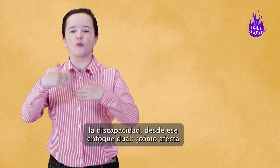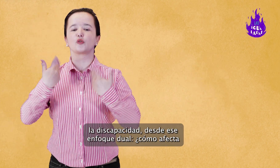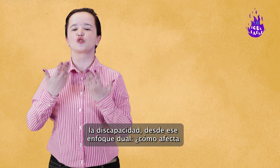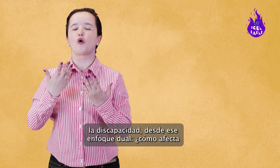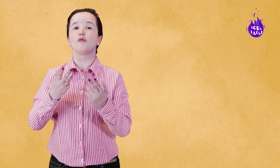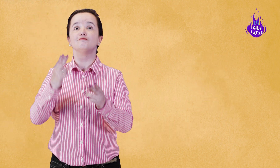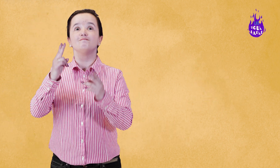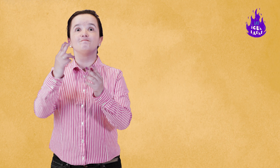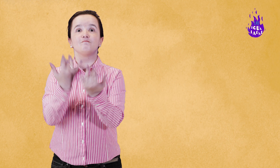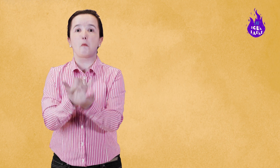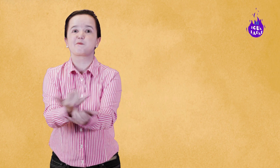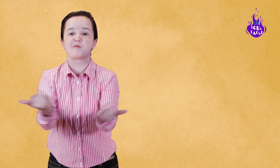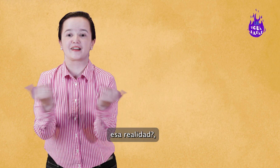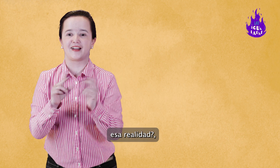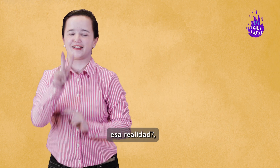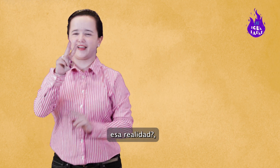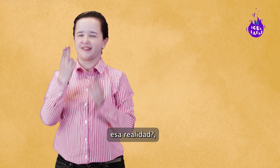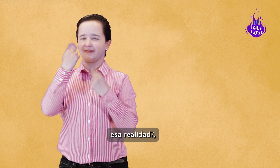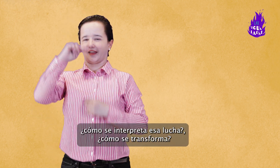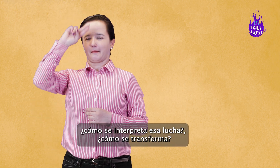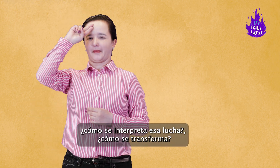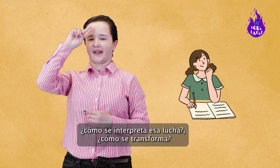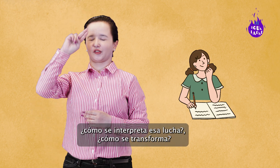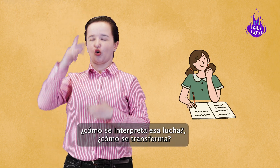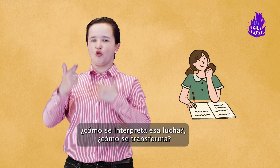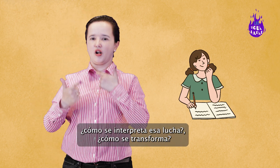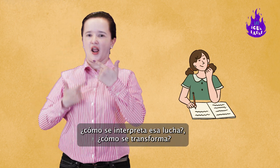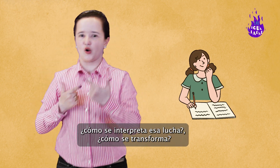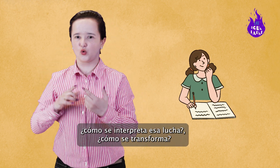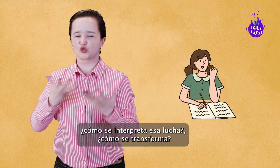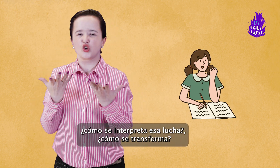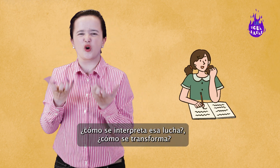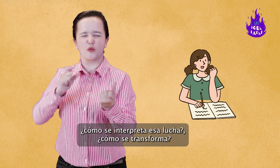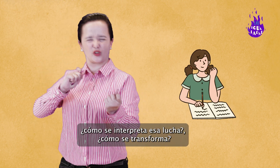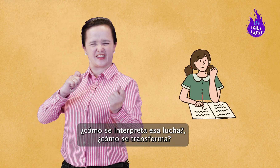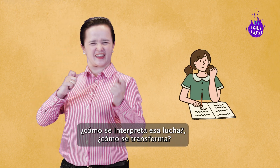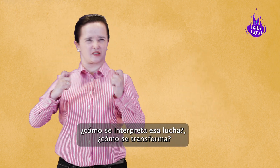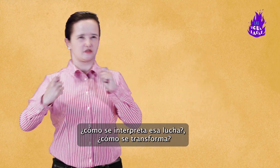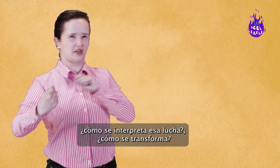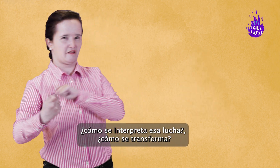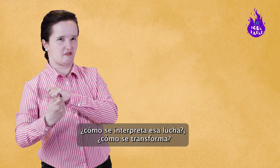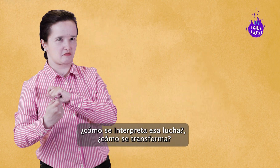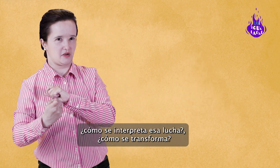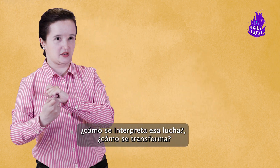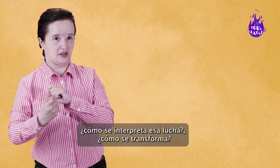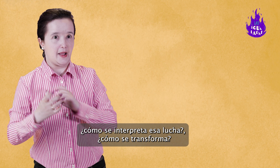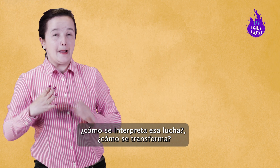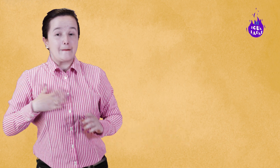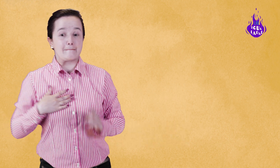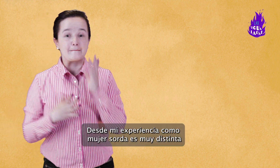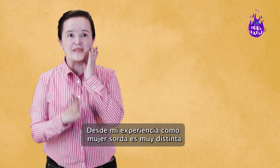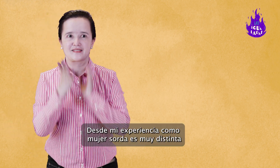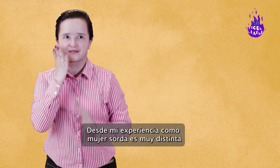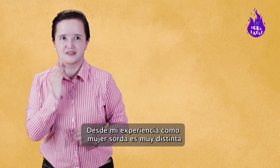afecta esa realidad, cómo se interpreta esa lucha, cómo se transforma. Desde mi